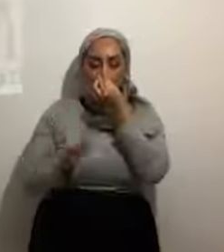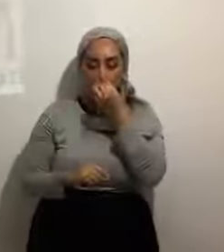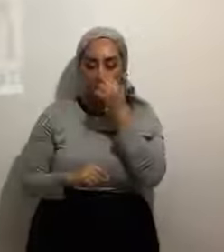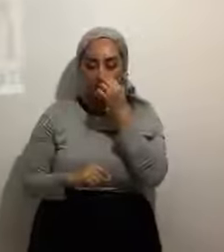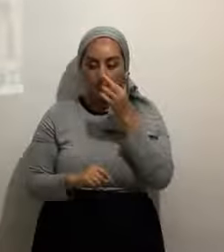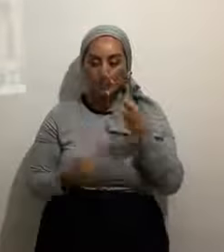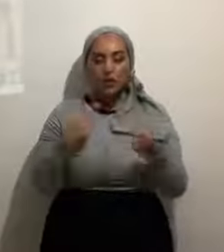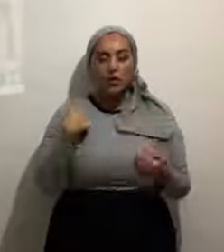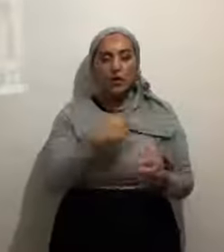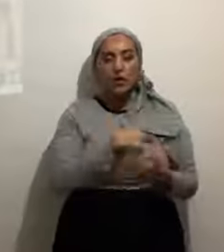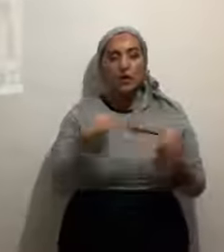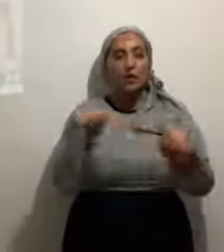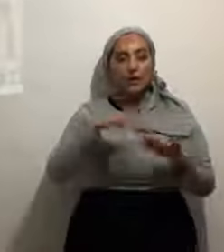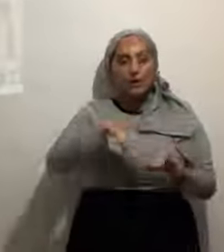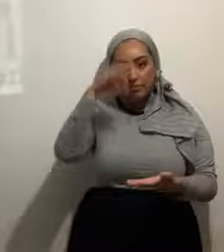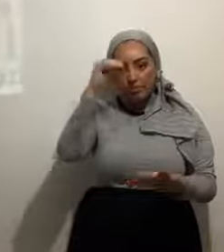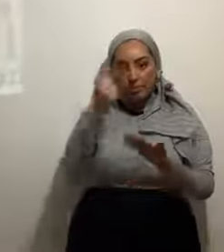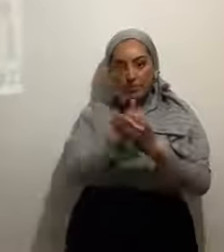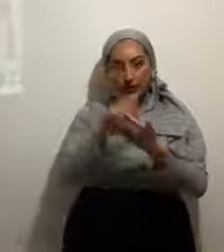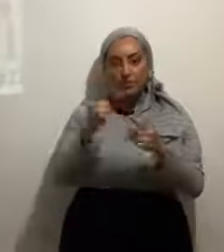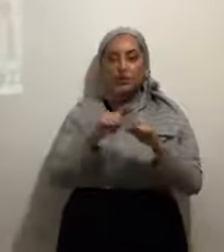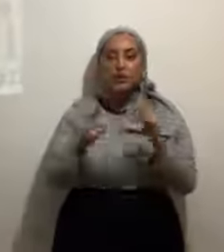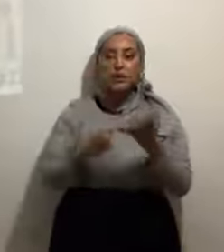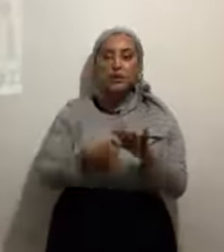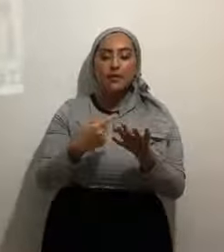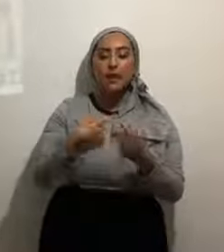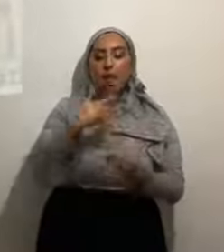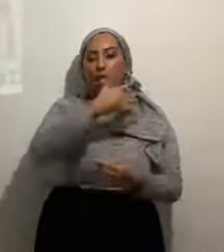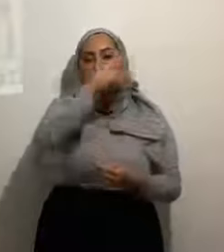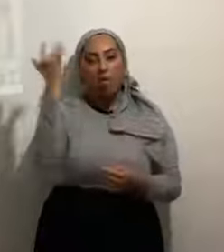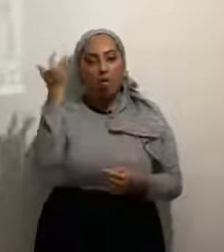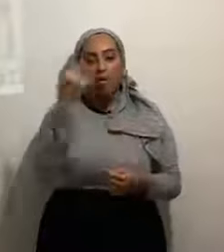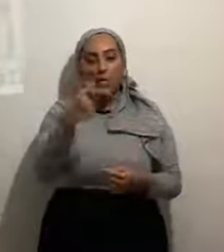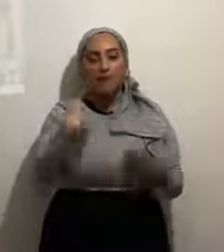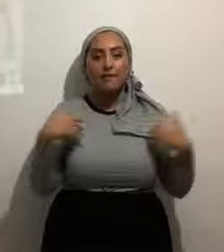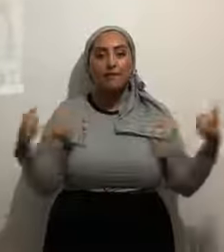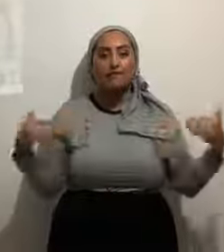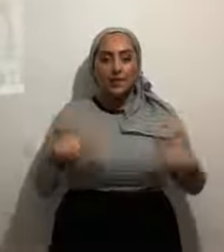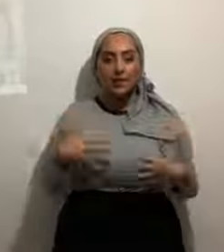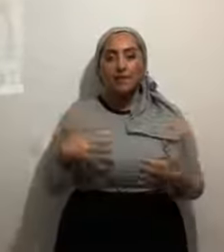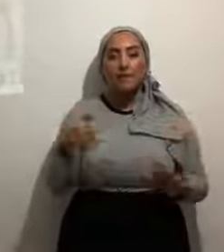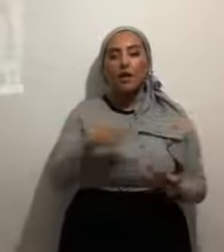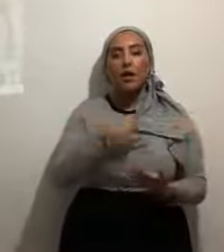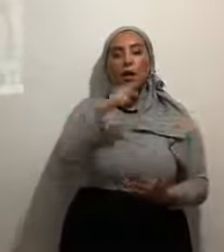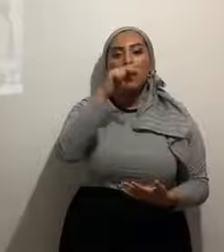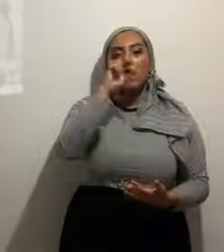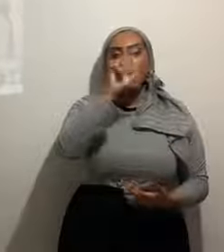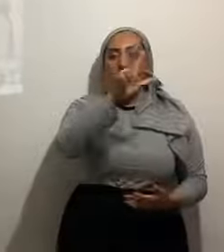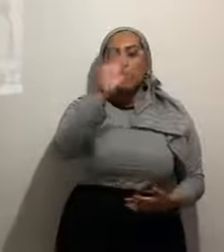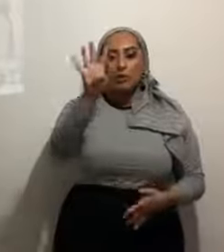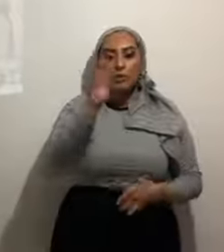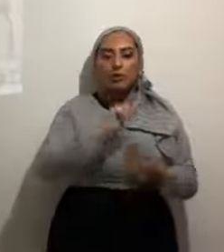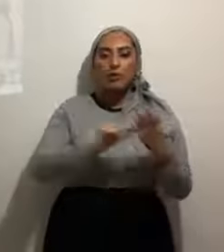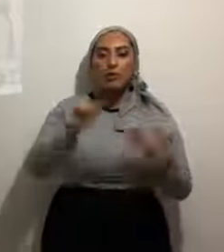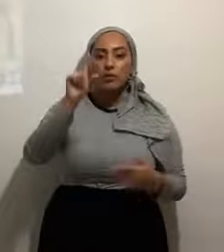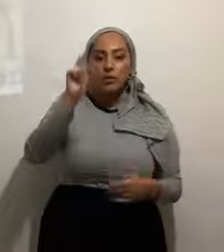hemos estudiado todo esto, pero se te ha olvidado, y por eso tienes miedo. Salmo 34, verso 20.